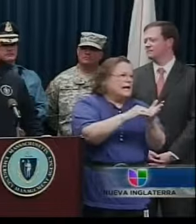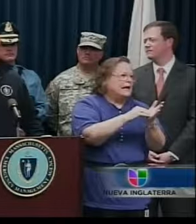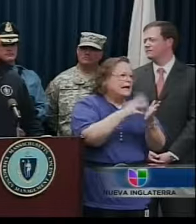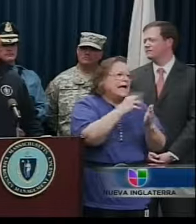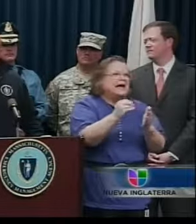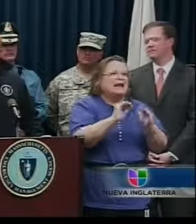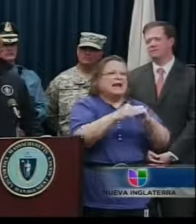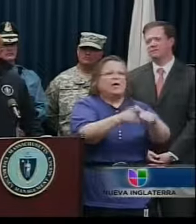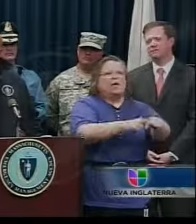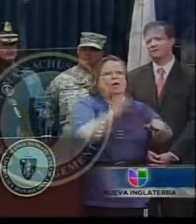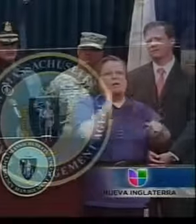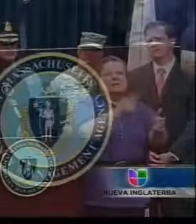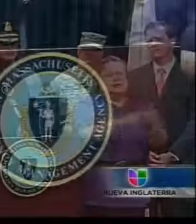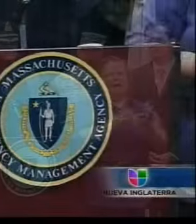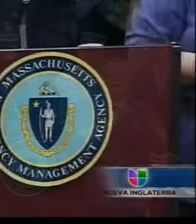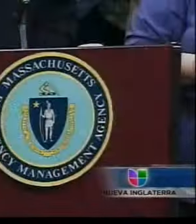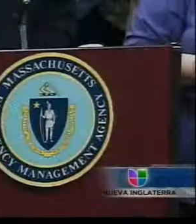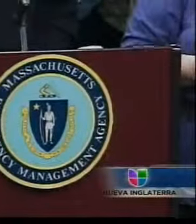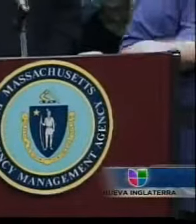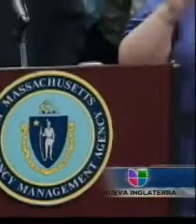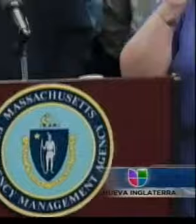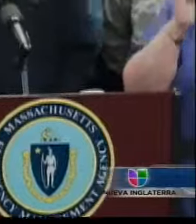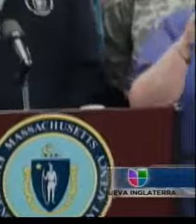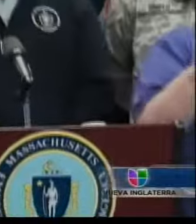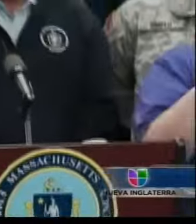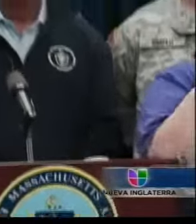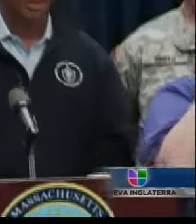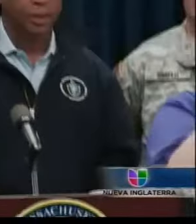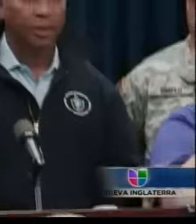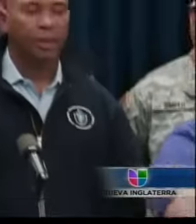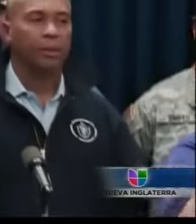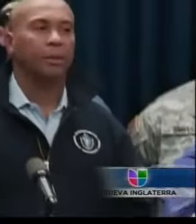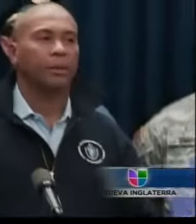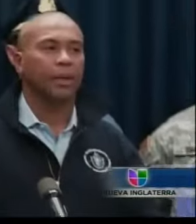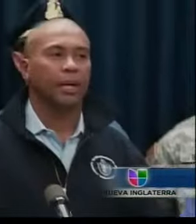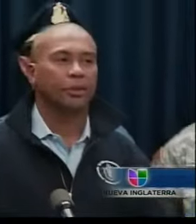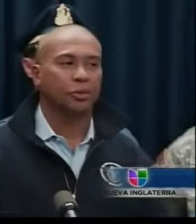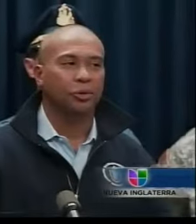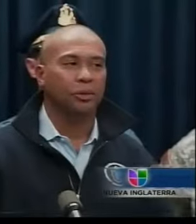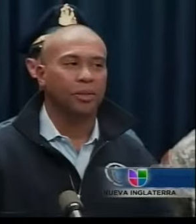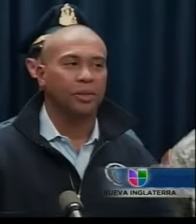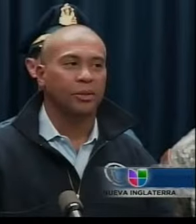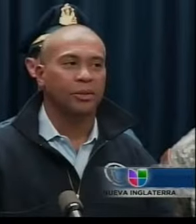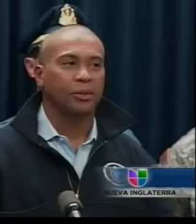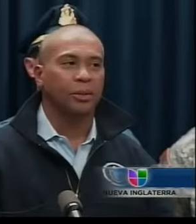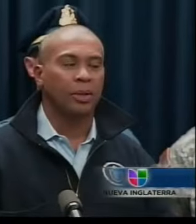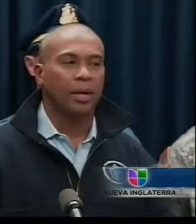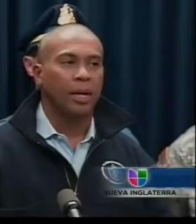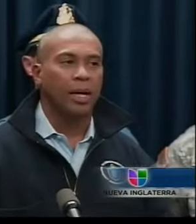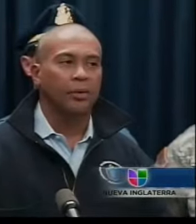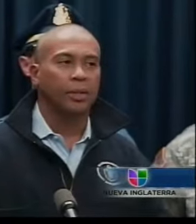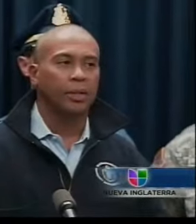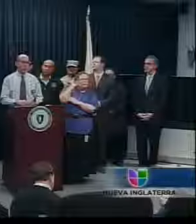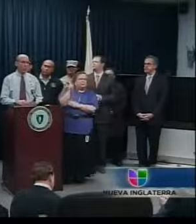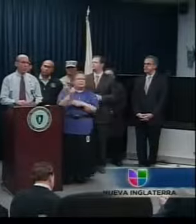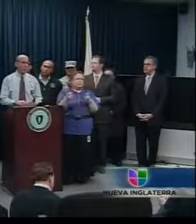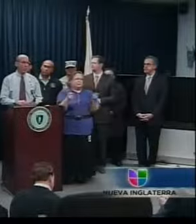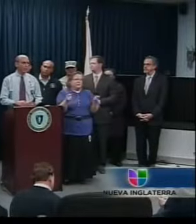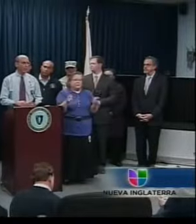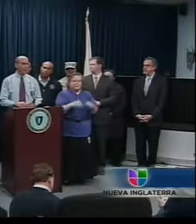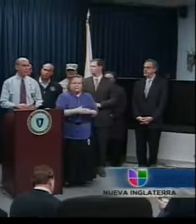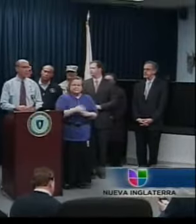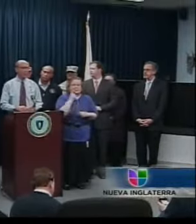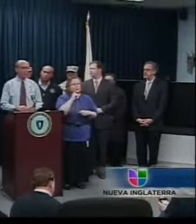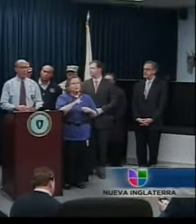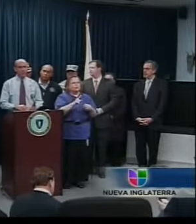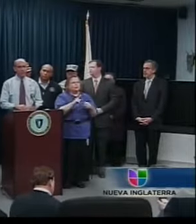fitchburg y lemster cientos de viviendas se encuentran aún sin energía Patrick también resaltó que se había de estado de emergencia